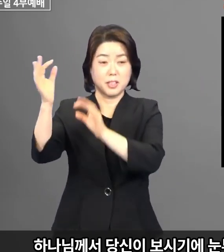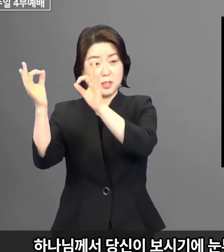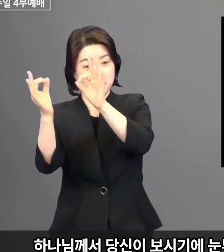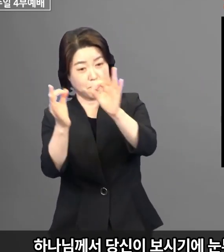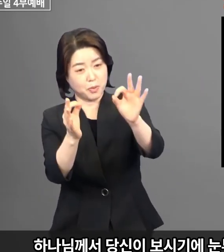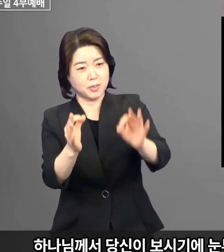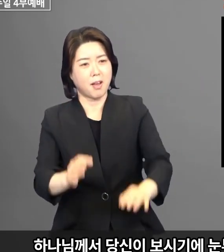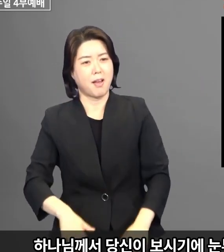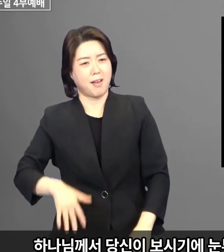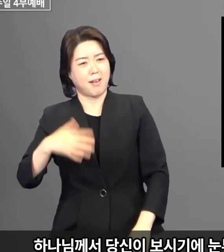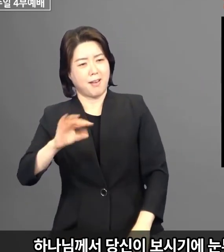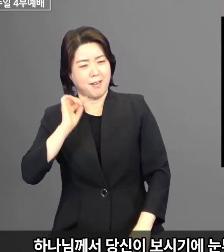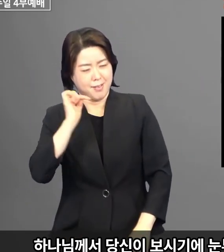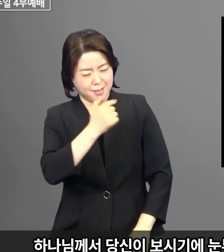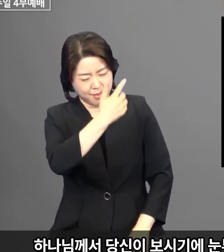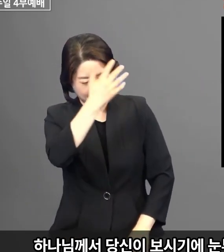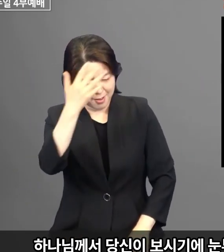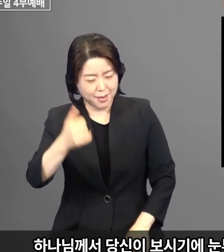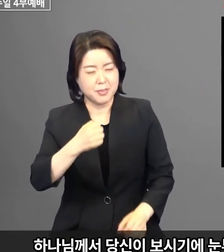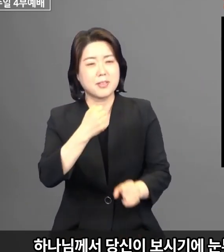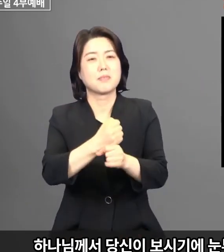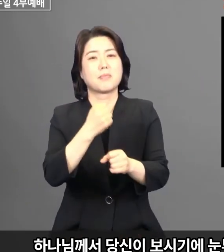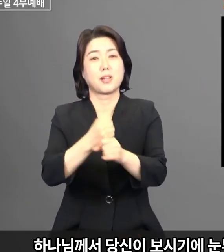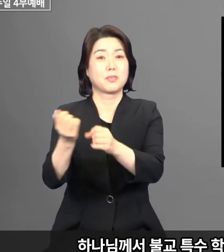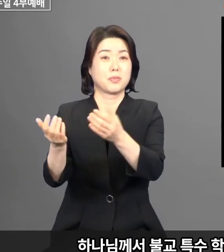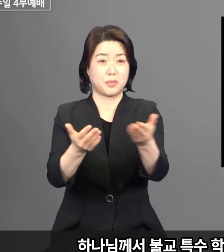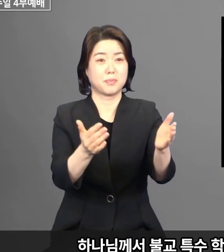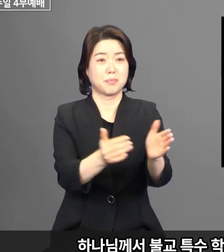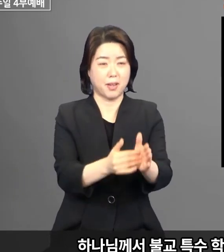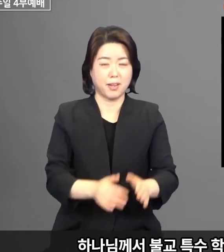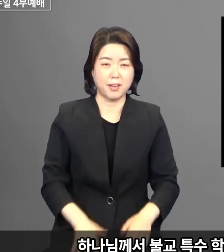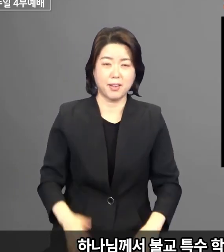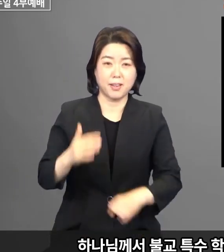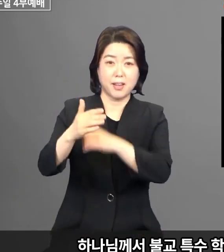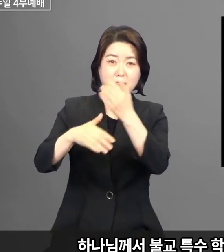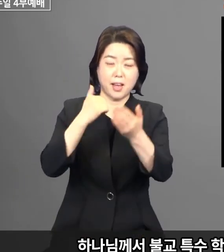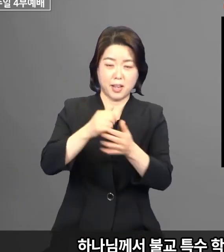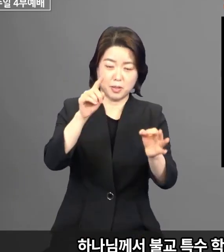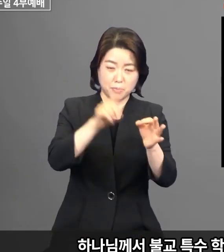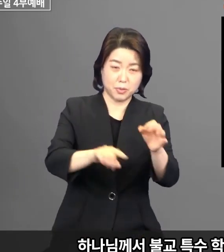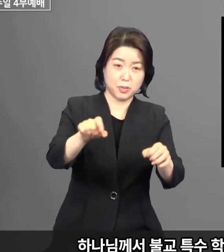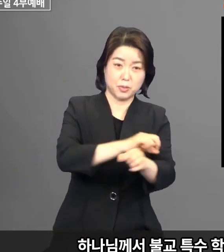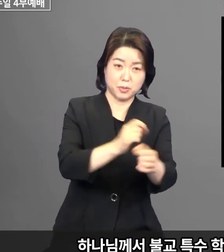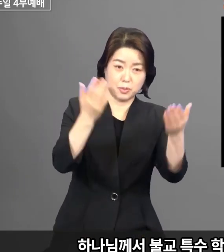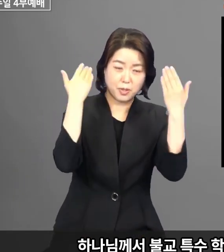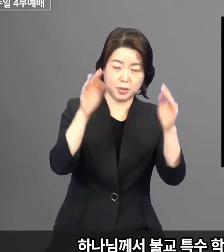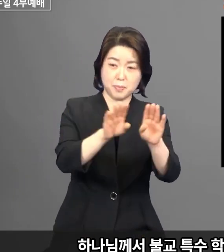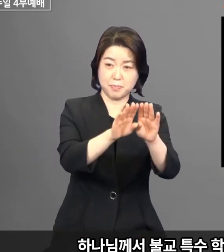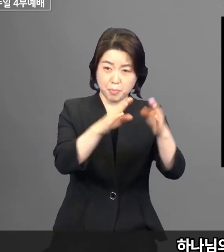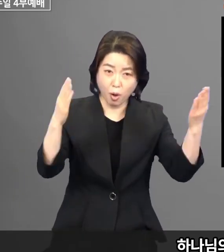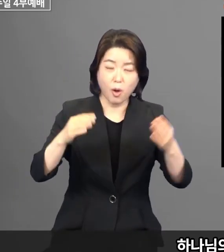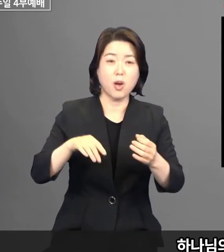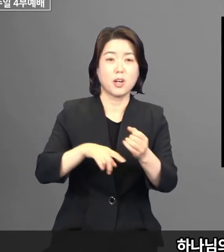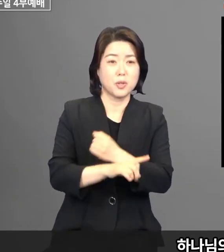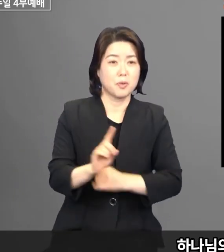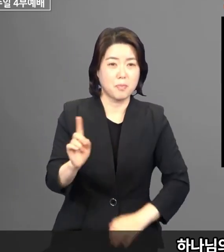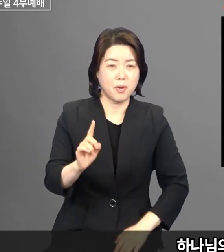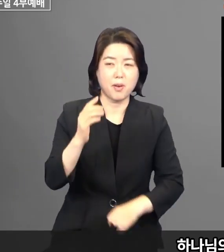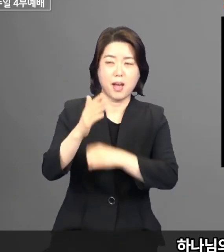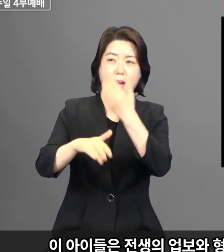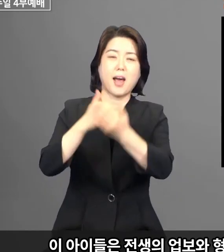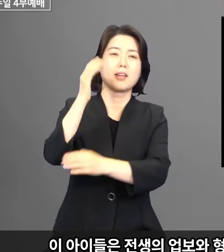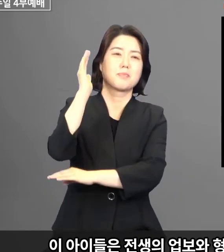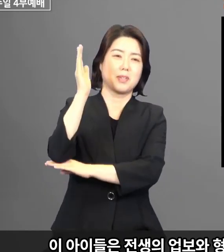보시기에 눈부시게 아름답게 창조하셨습니다. 하나님께서 불교 특수학교의 문을 열어주신 것은 하나님의